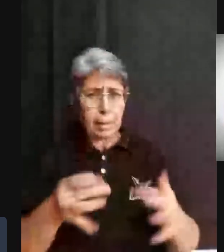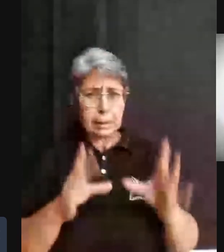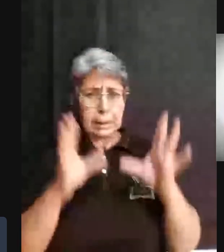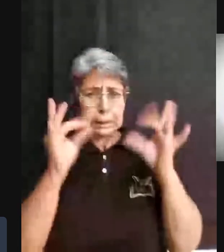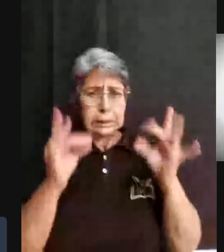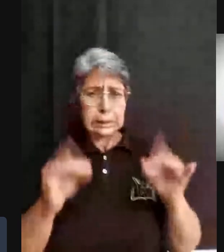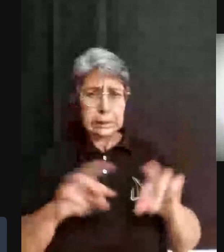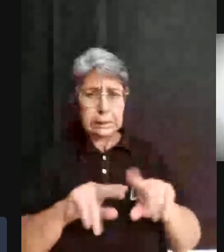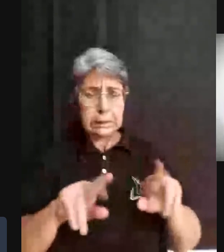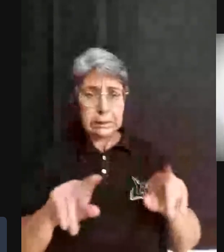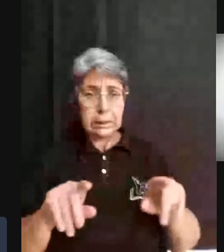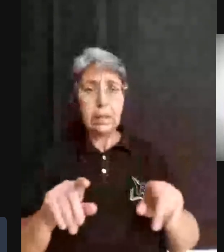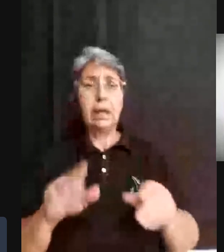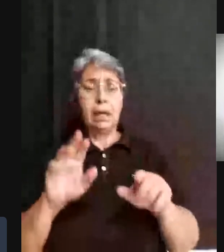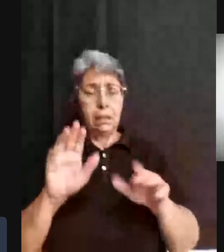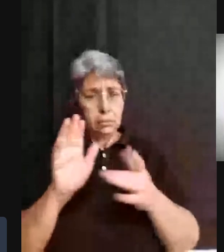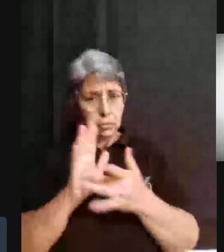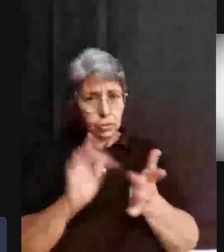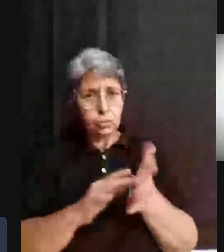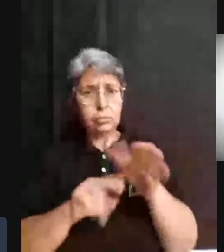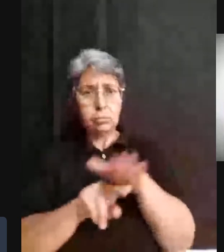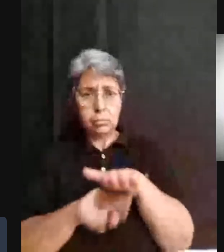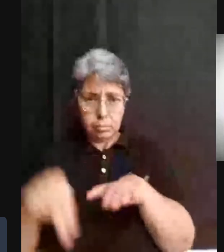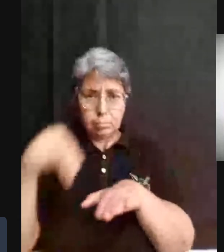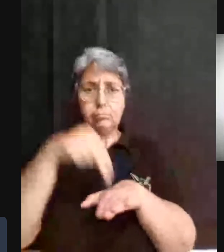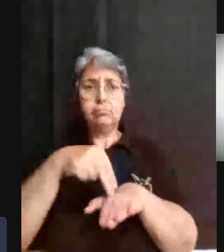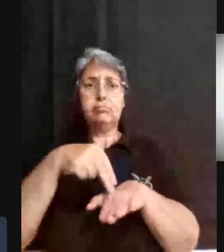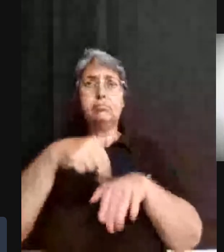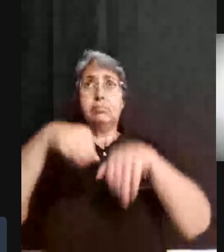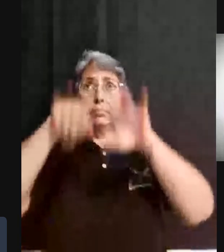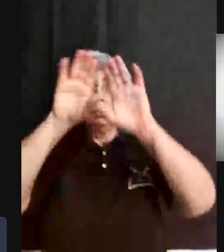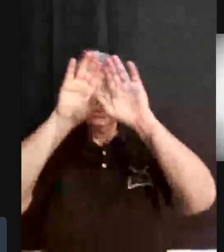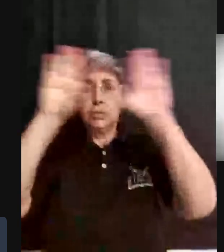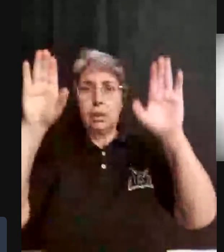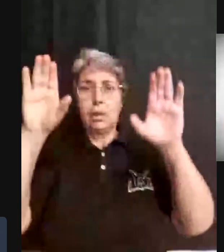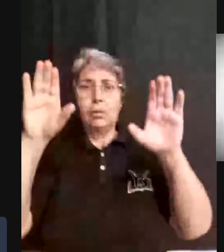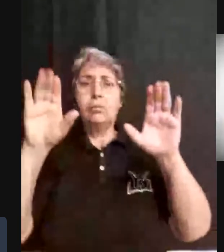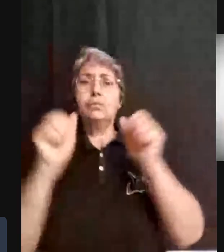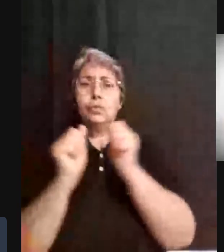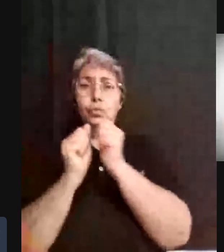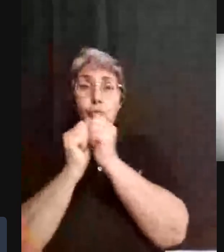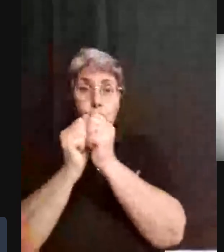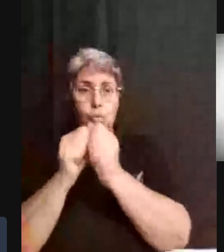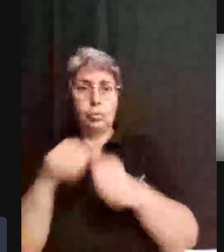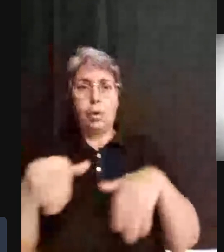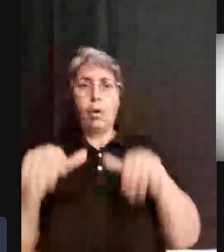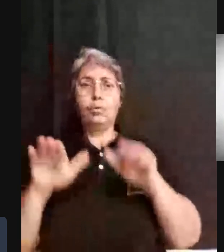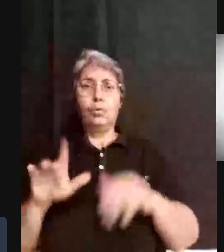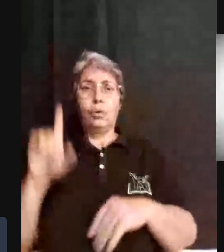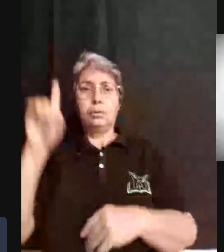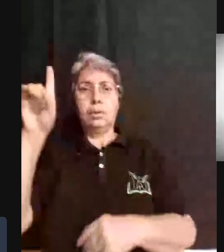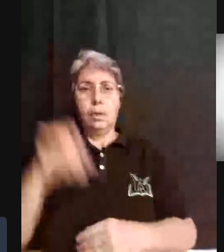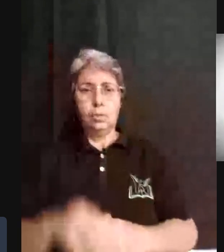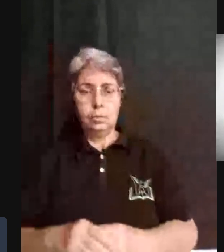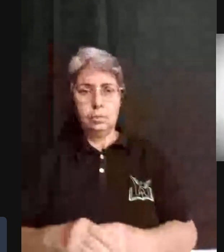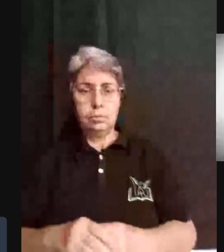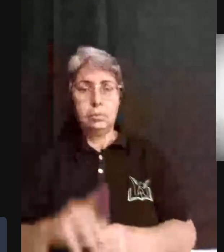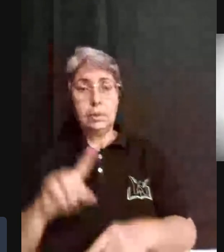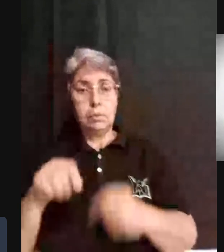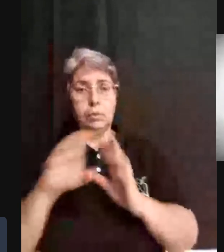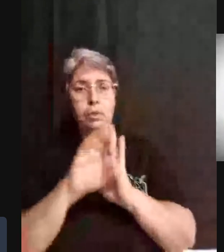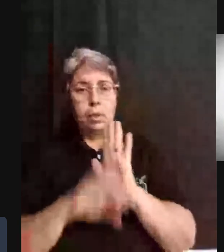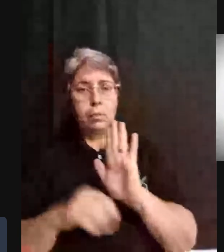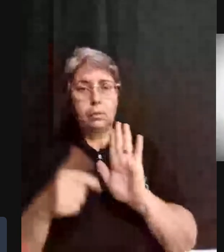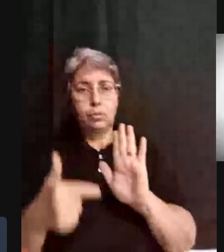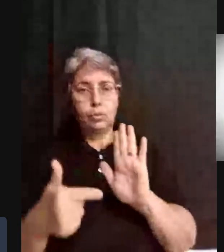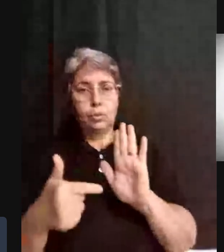Cristo havia ressuscitado de dentre os mortos e agora estava com o Pai assentado em seu trono. E no capítulo 2, no verso 37, nós